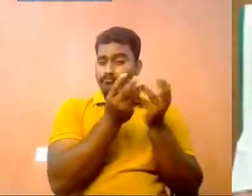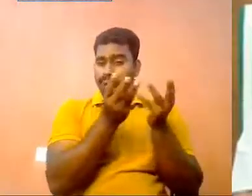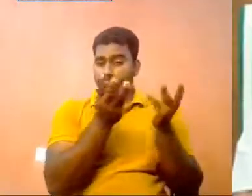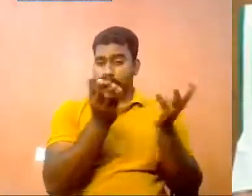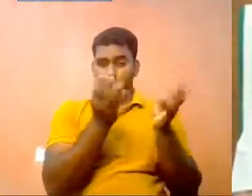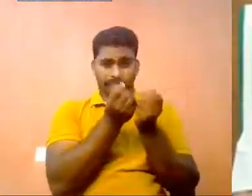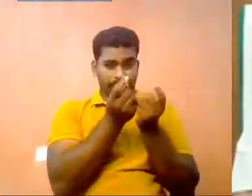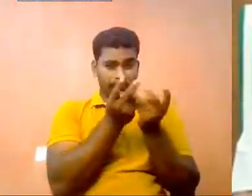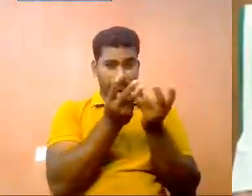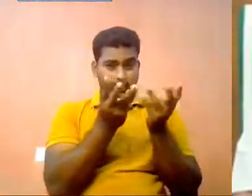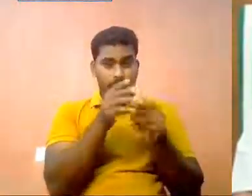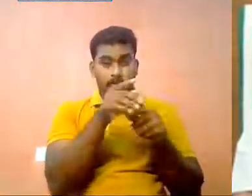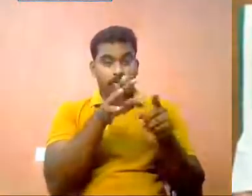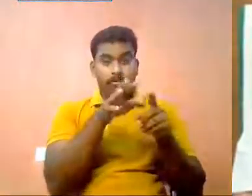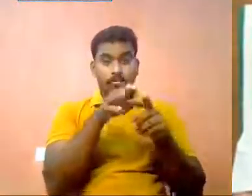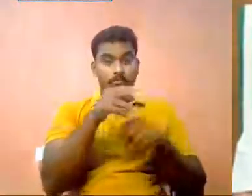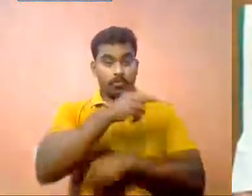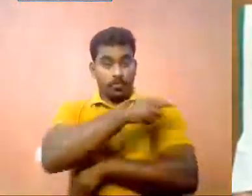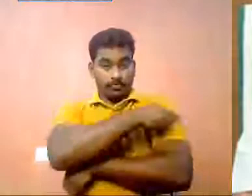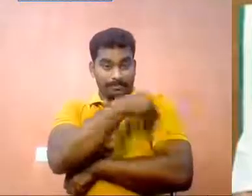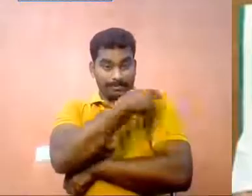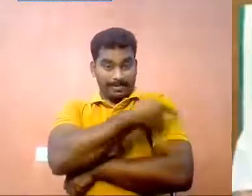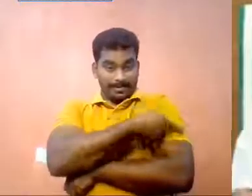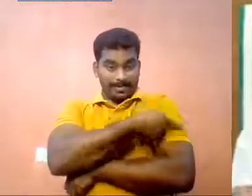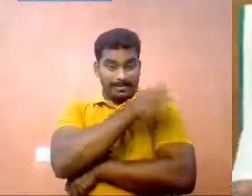ആശുപത്രി കാര്യങ്ങൾക്ക് ആശ്രയിച്ചിരുന്നത്